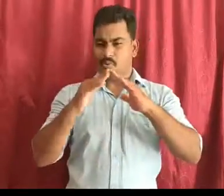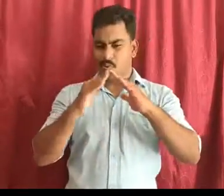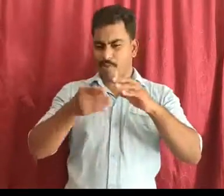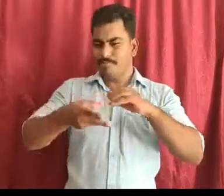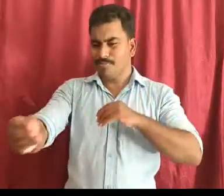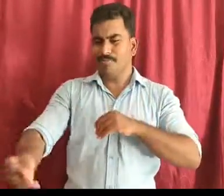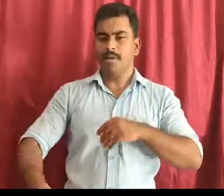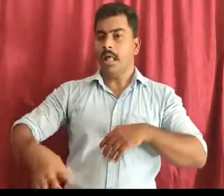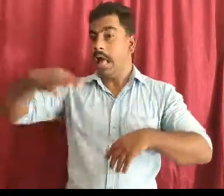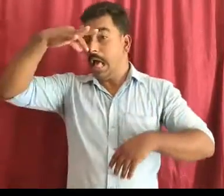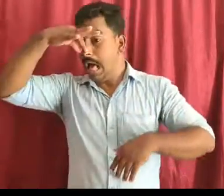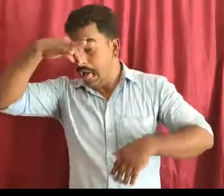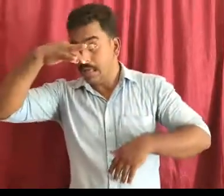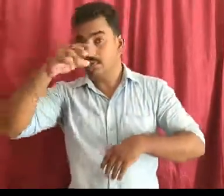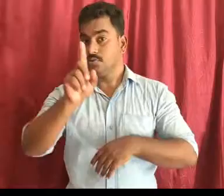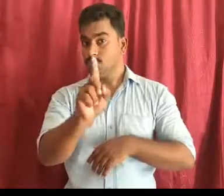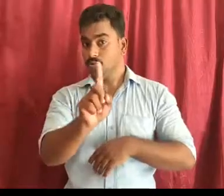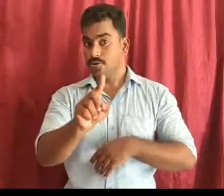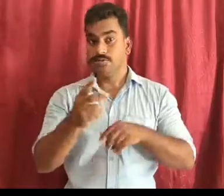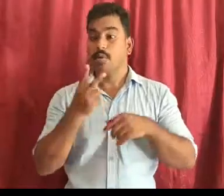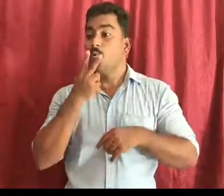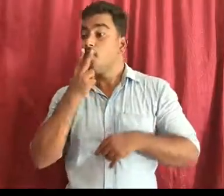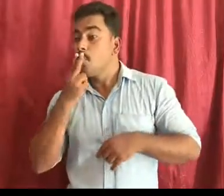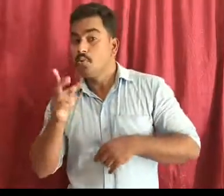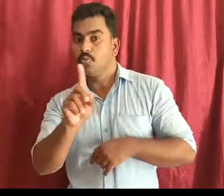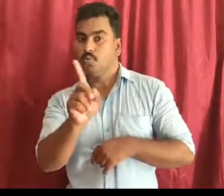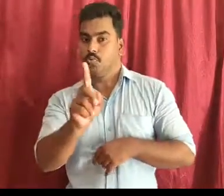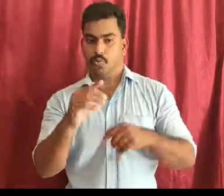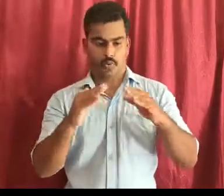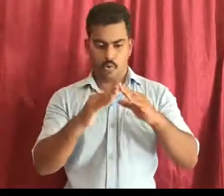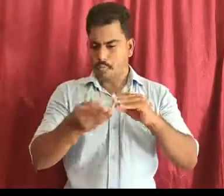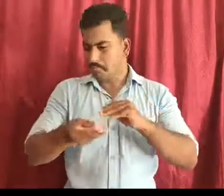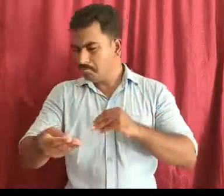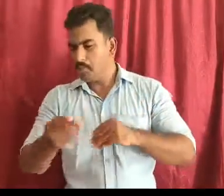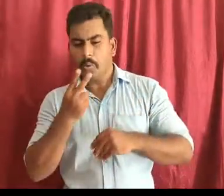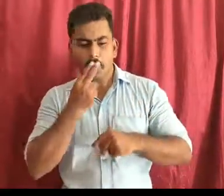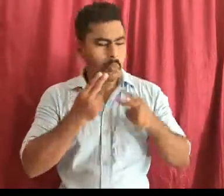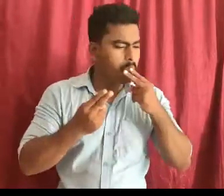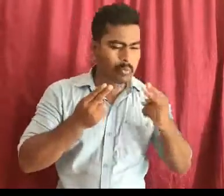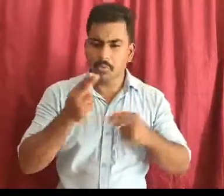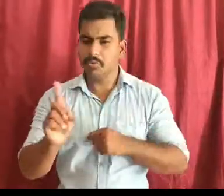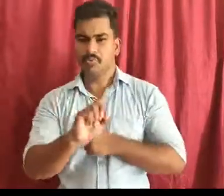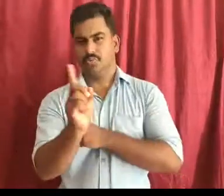മുറിക്കുള്ളിലോ മുറ്റത്തോ മൂക്ക് ചീറ്റുകയോ തുപ്പുകയോ ചെയ്യരുത്.